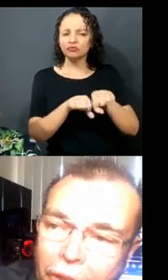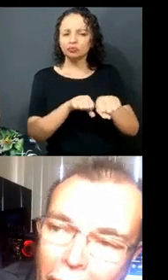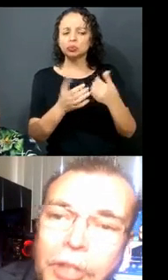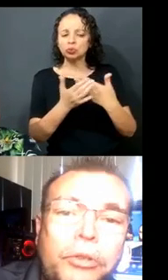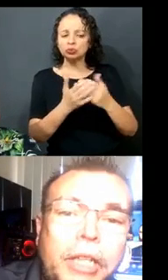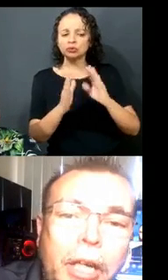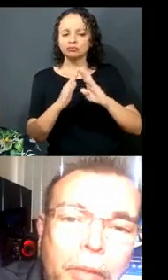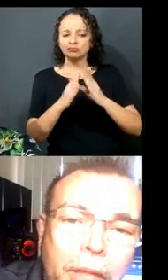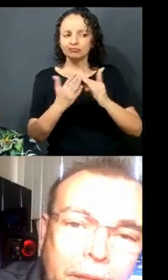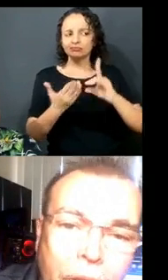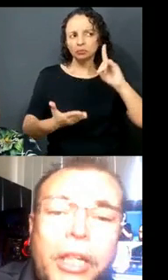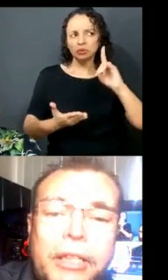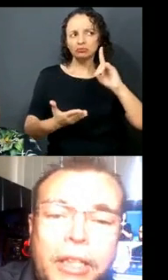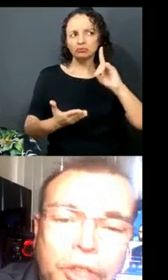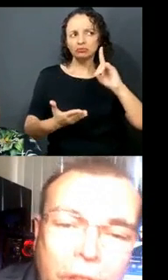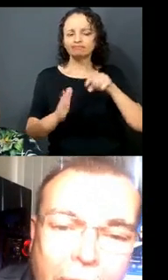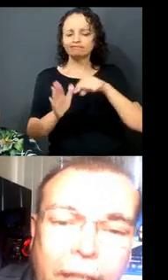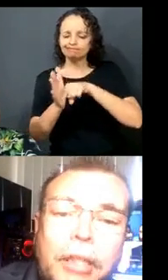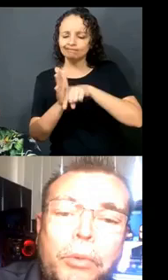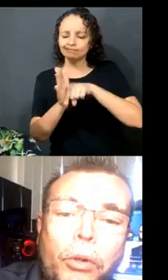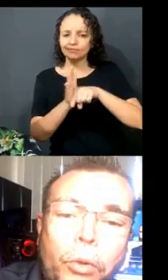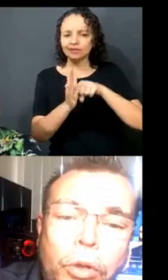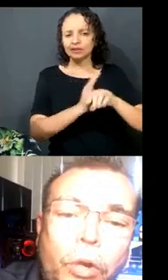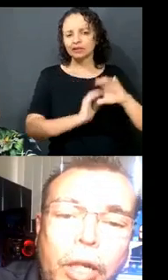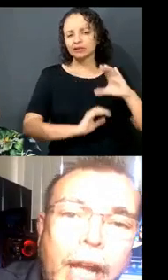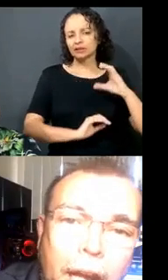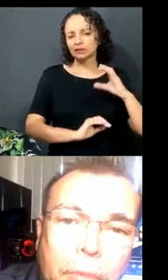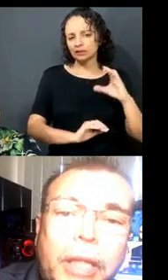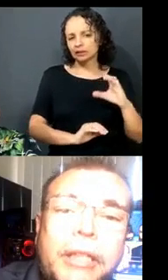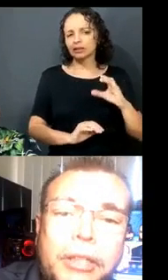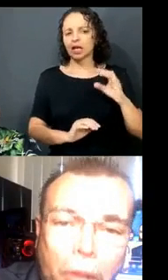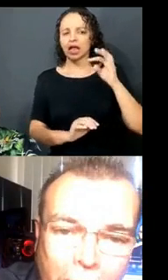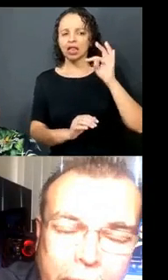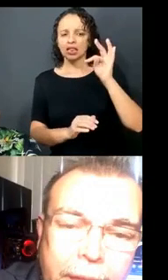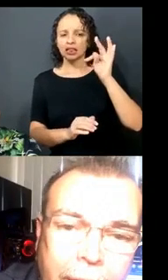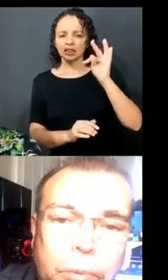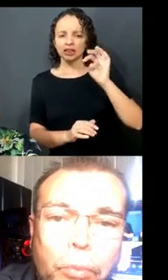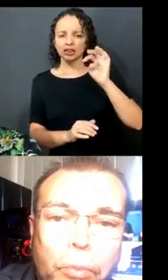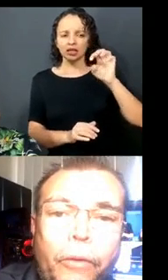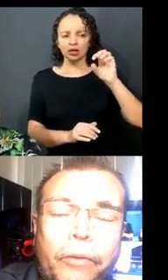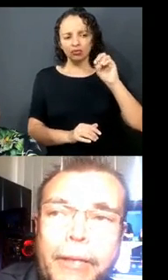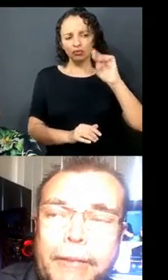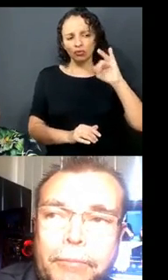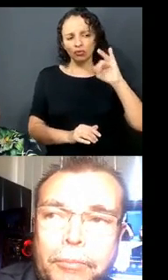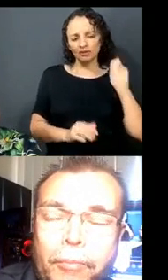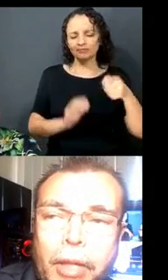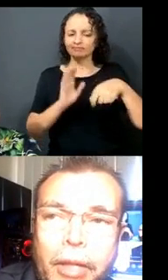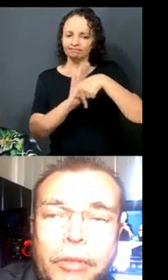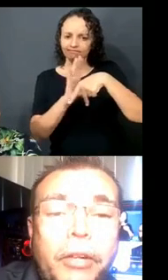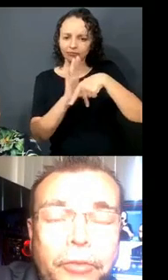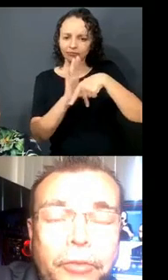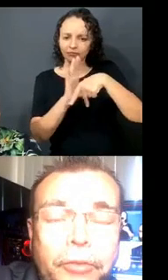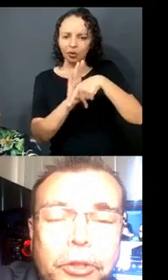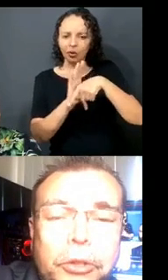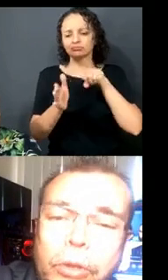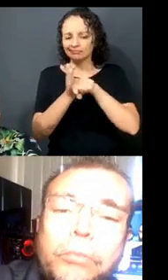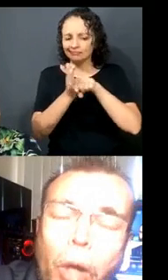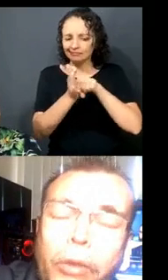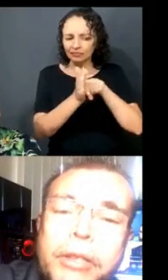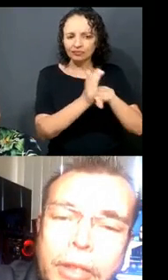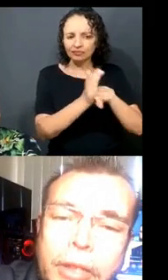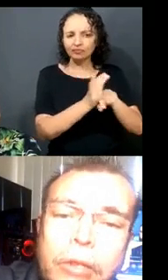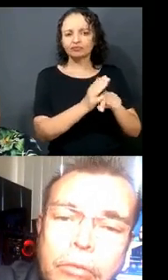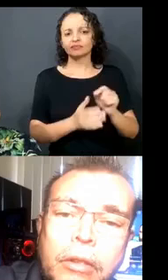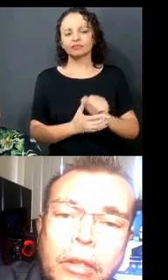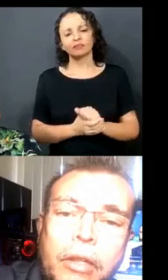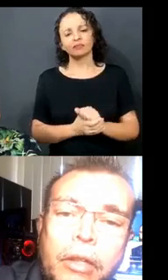Bíblia cientificamente, que usam a hermenêutica, a exegese, que procuram orar para trazer uma mensagem para o povo.